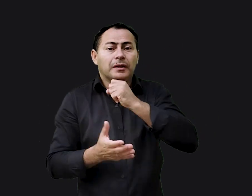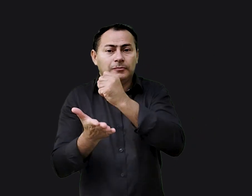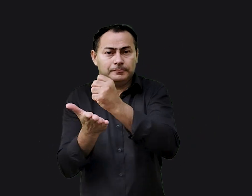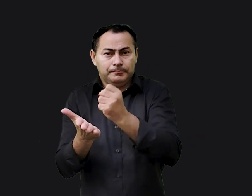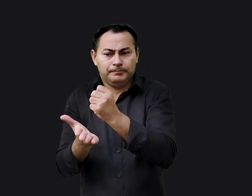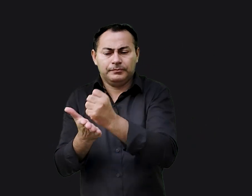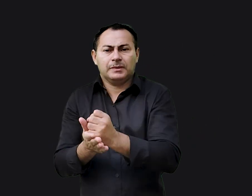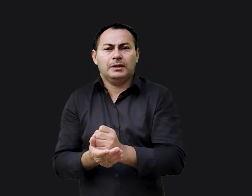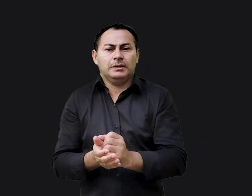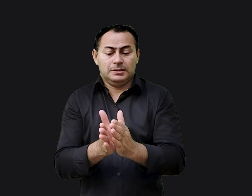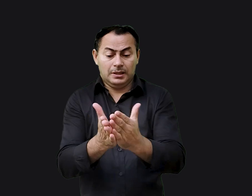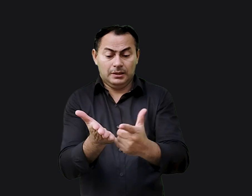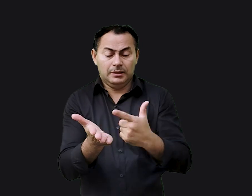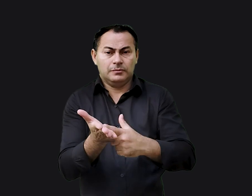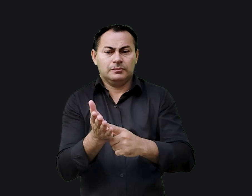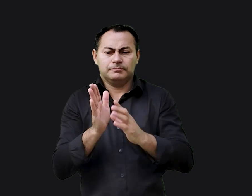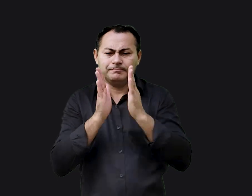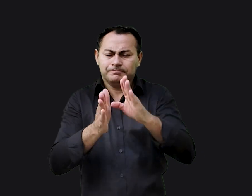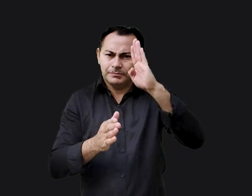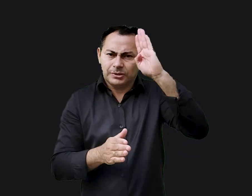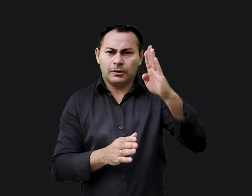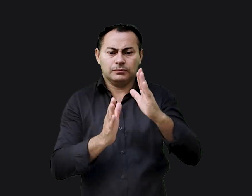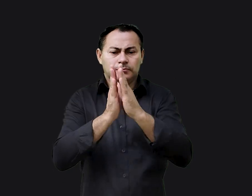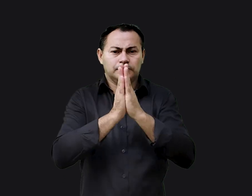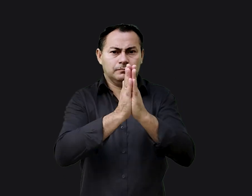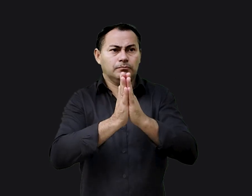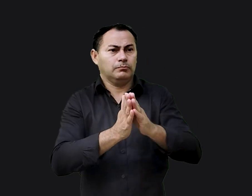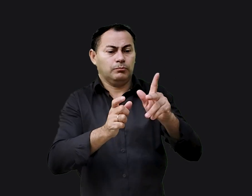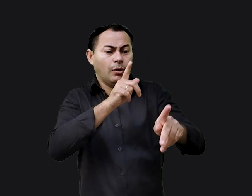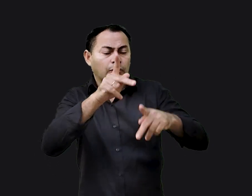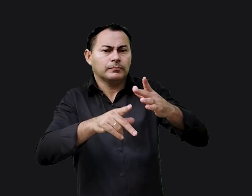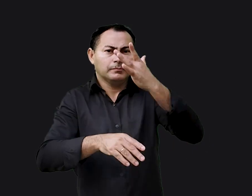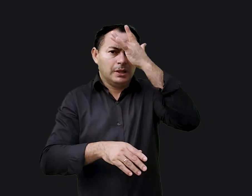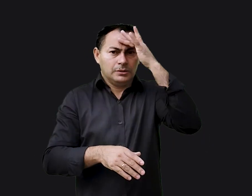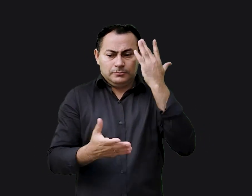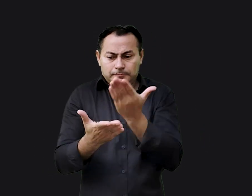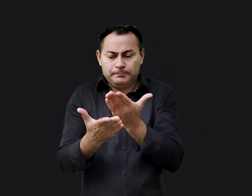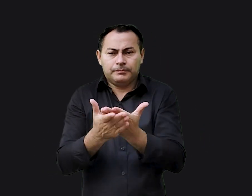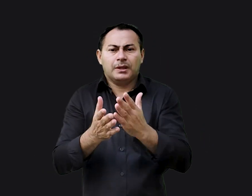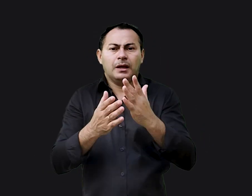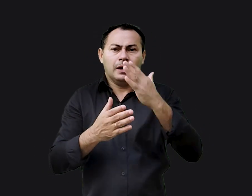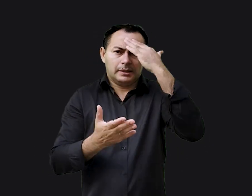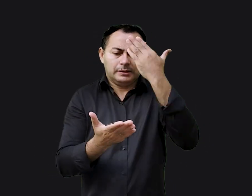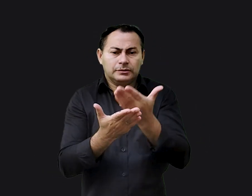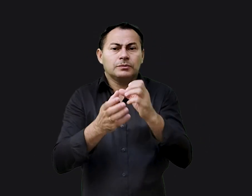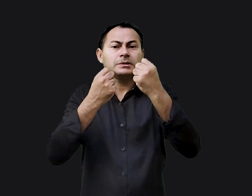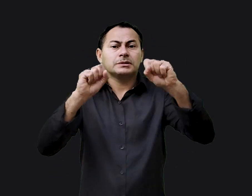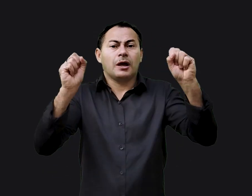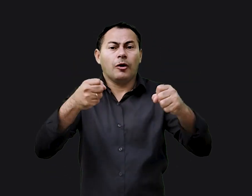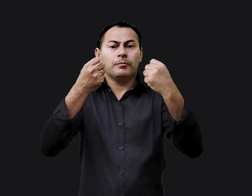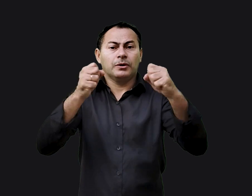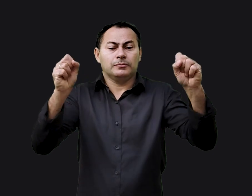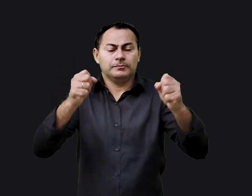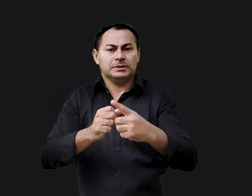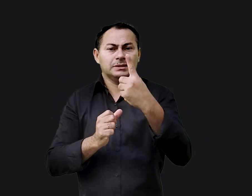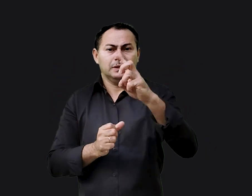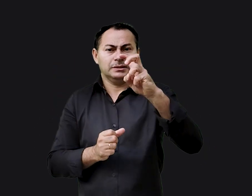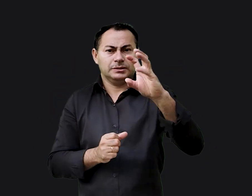velho testamento esse cenário era a parte Vital da adoração do Povo estudiosos acreditam que o Salmo 150 era o